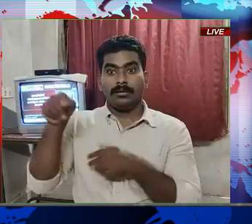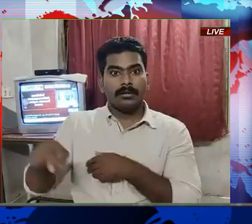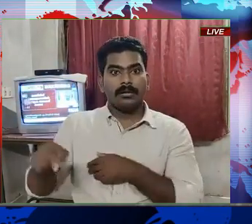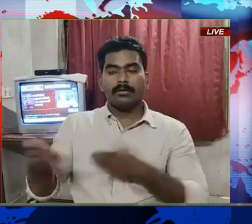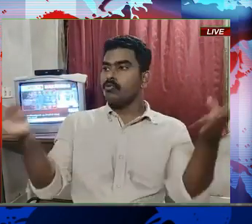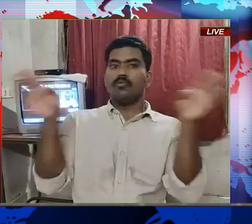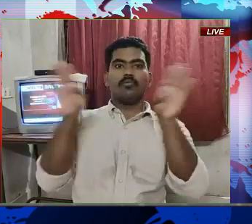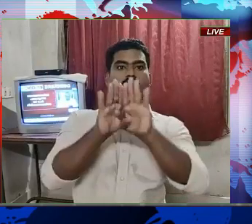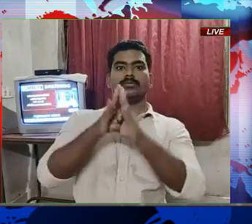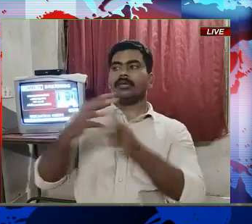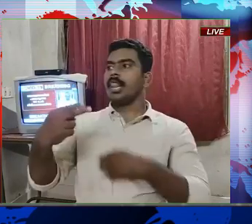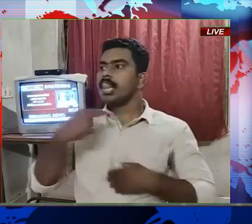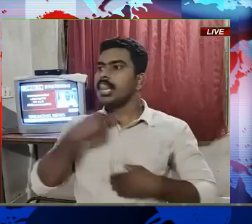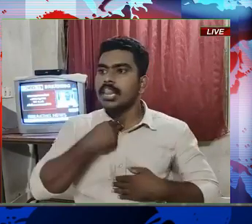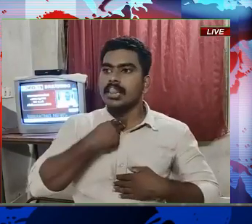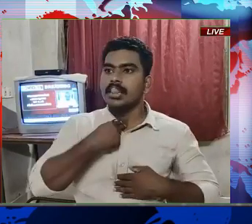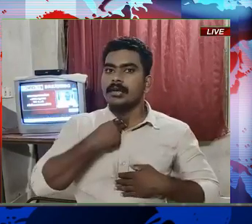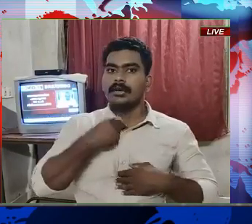നമ്മുടെ പ്രവർത്തനങ്ങൾക്ക്